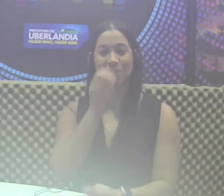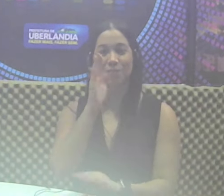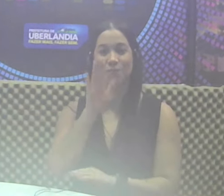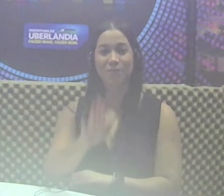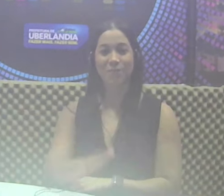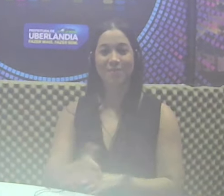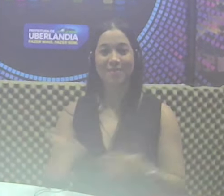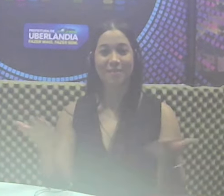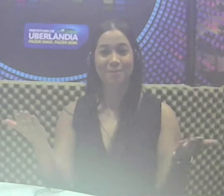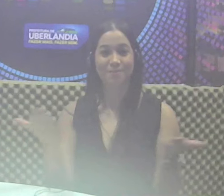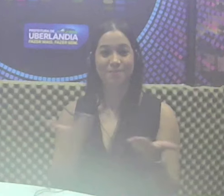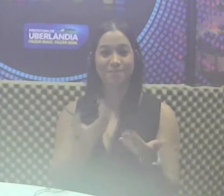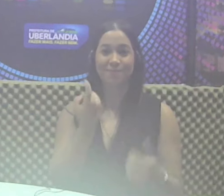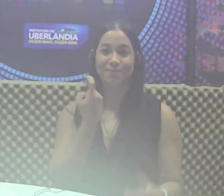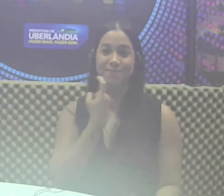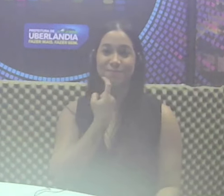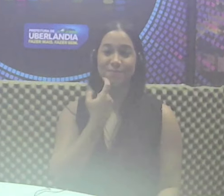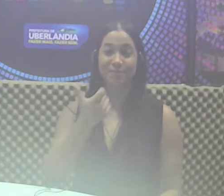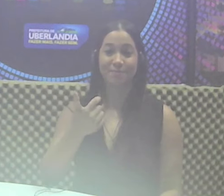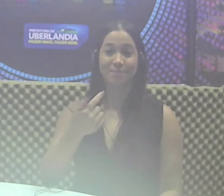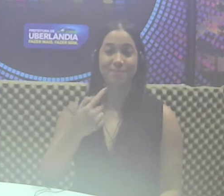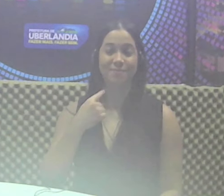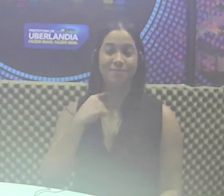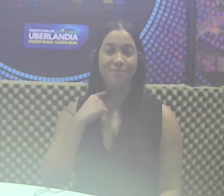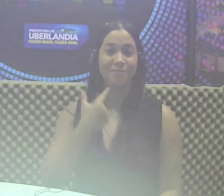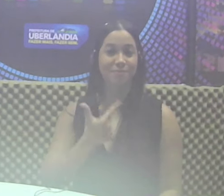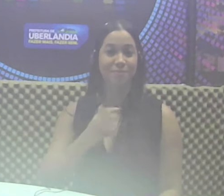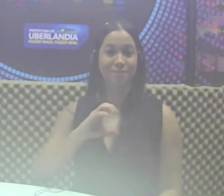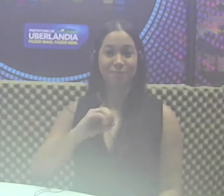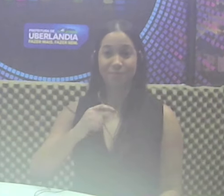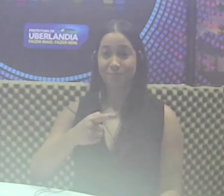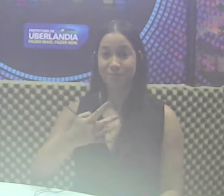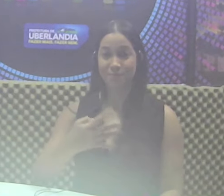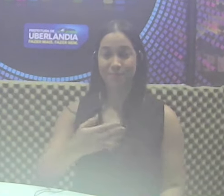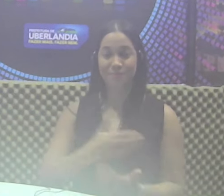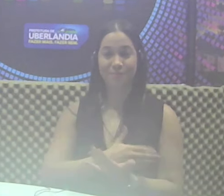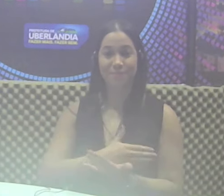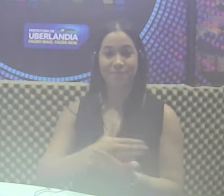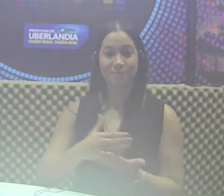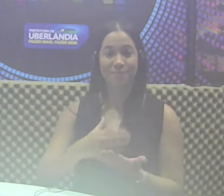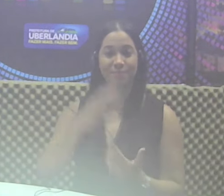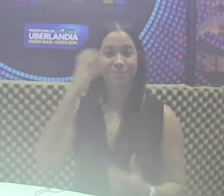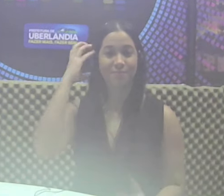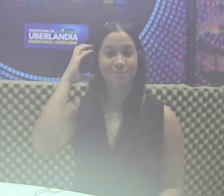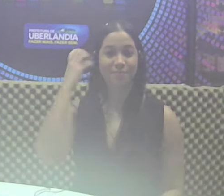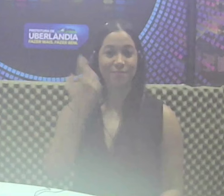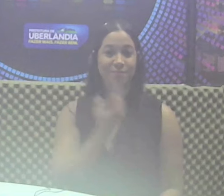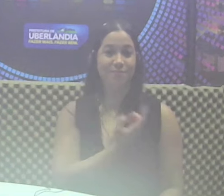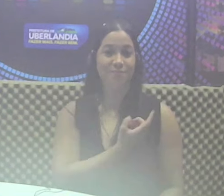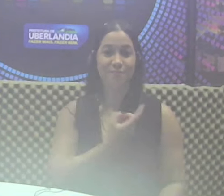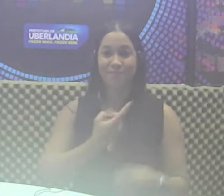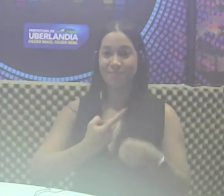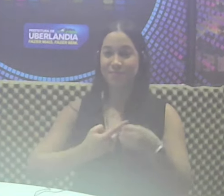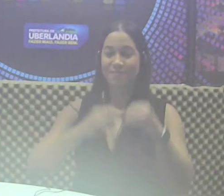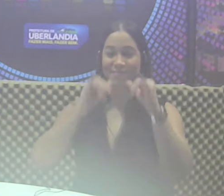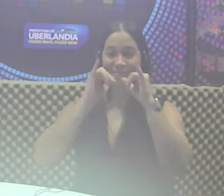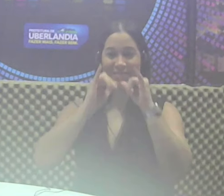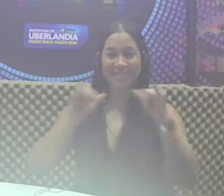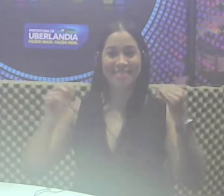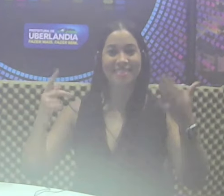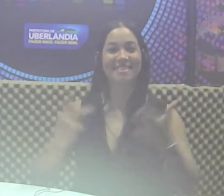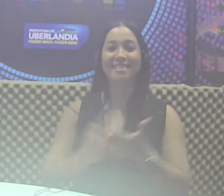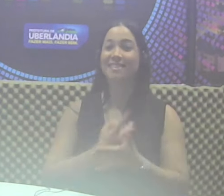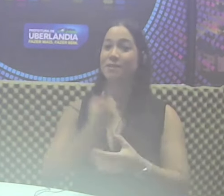tarde. Hoje é sexta-feira, dia 17 de maio de 2024. Está no ar a Rádio Nossa Cidade com boletim